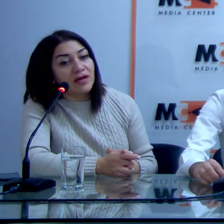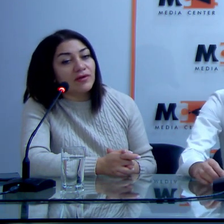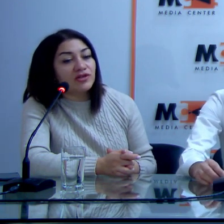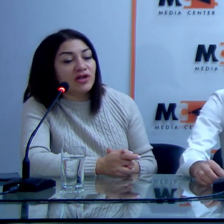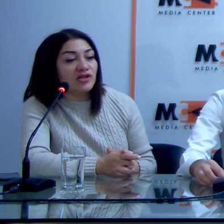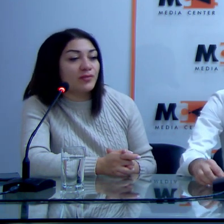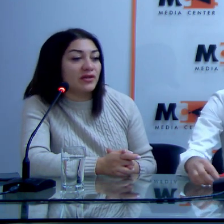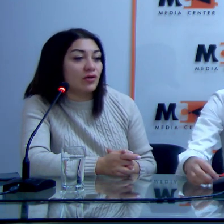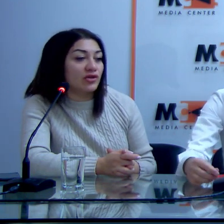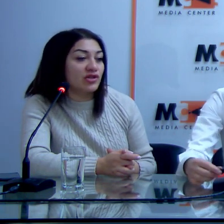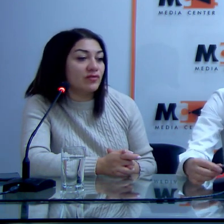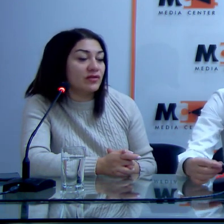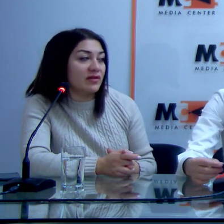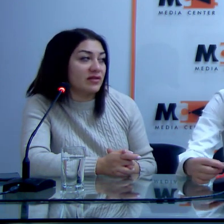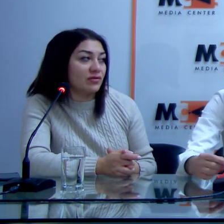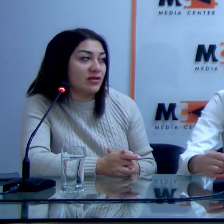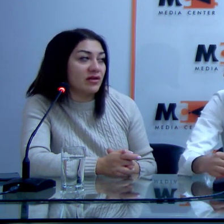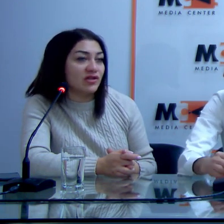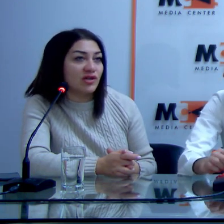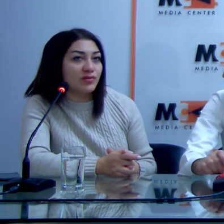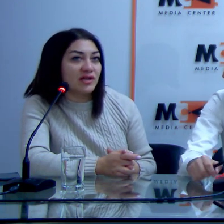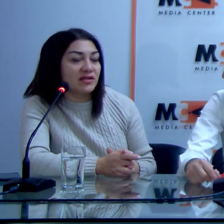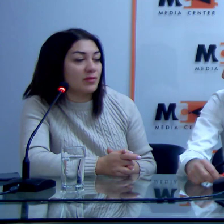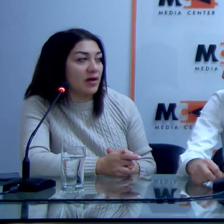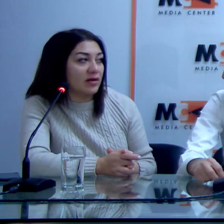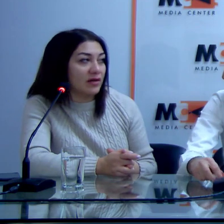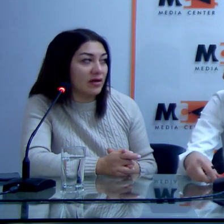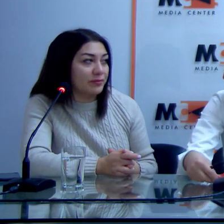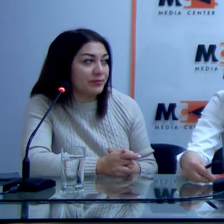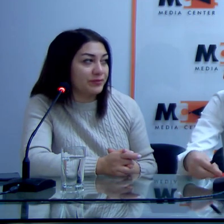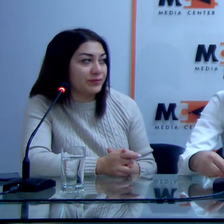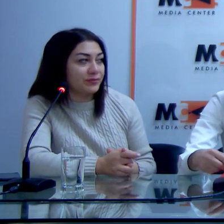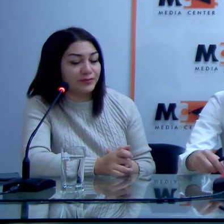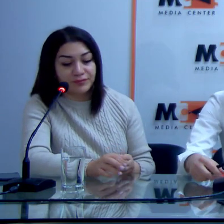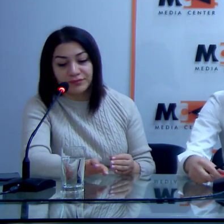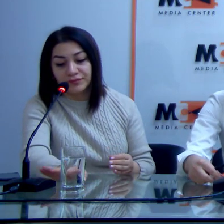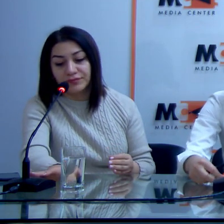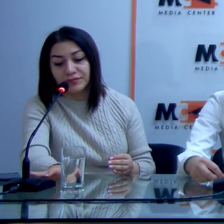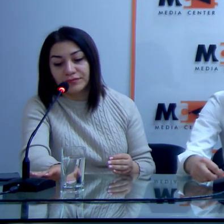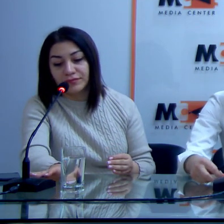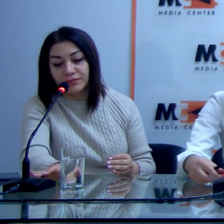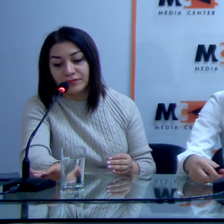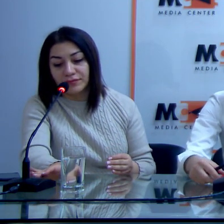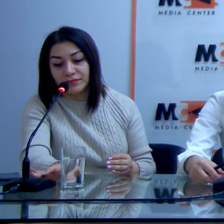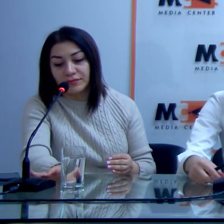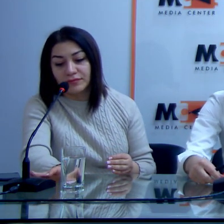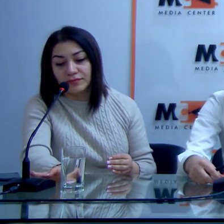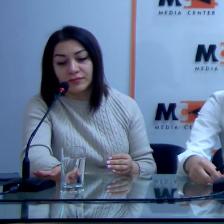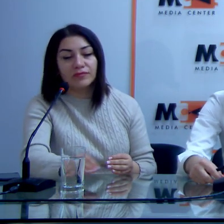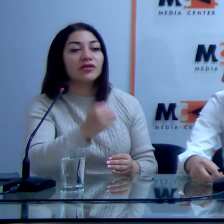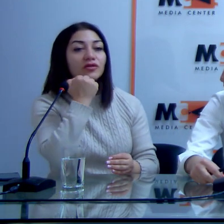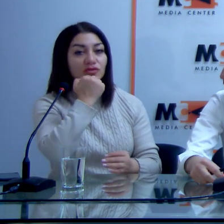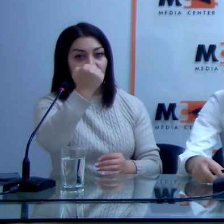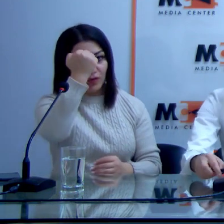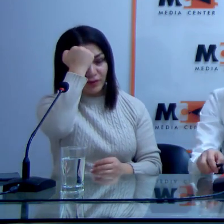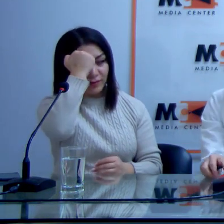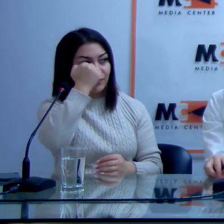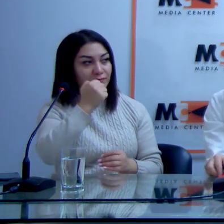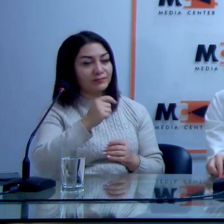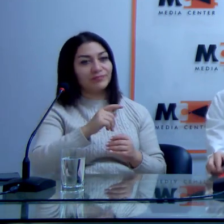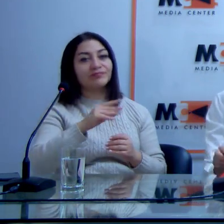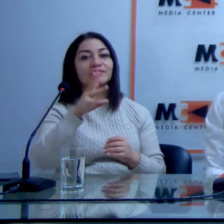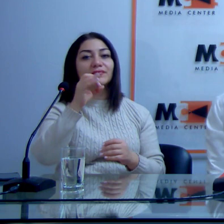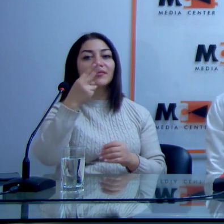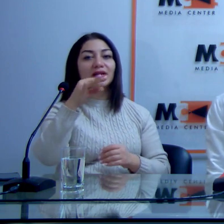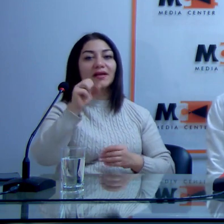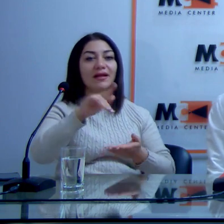Ինձ համար անչափ մտահոգիչ է իրազեկության այսչափ ցածր մակարդակը։ Շնորհակալ եմ, հարգելի բանախոսներ, հիշեցնեմ,